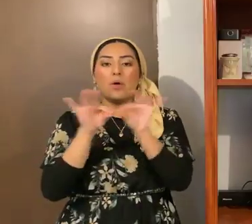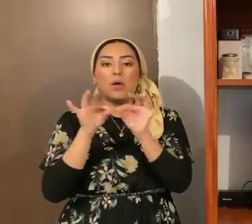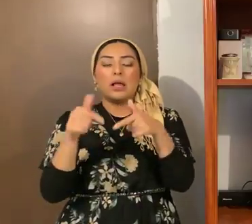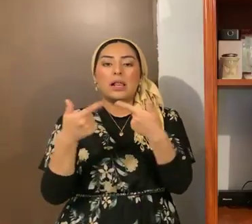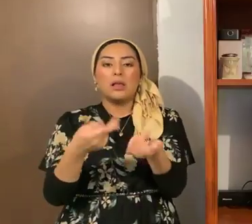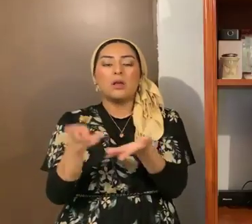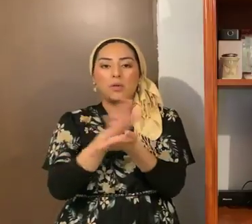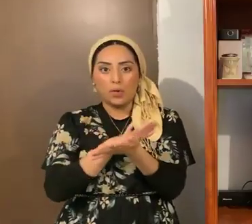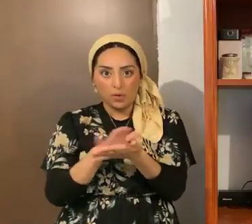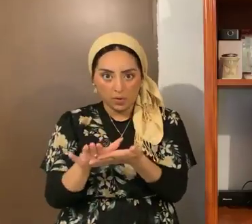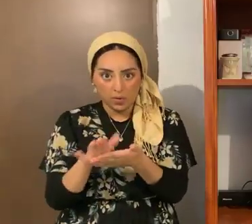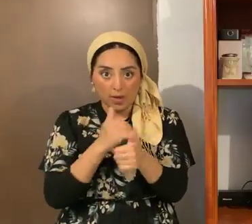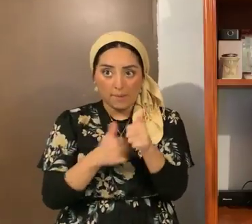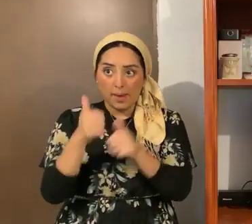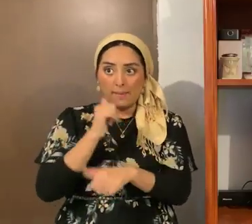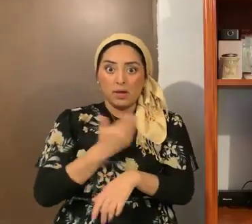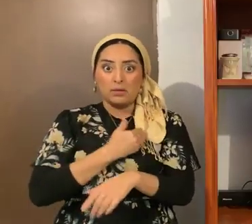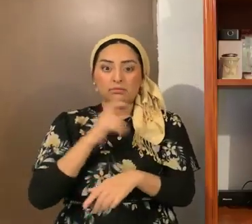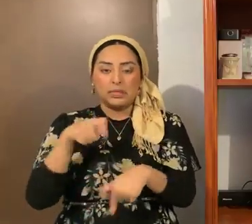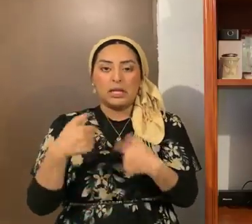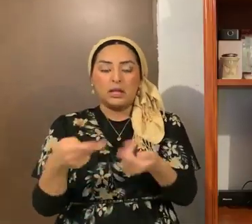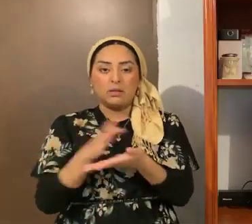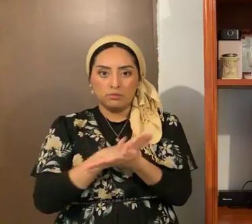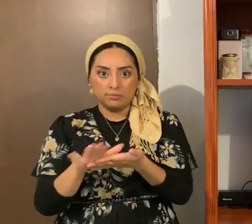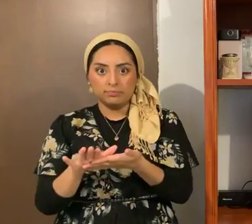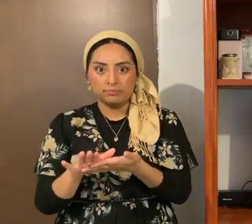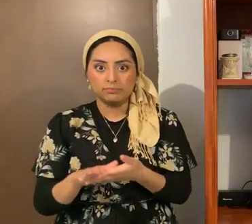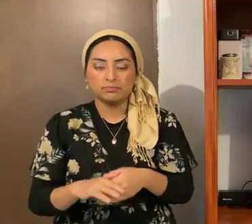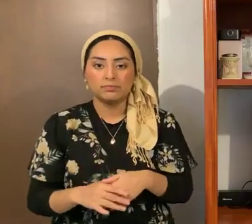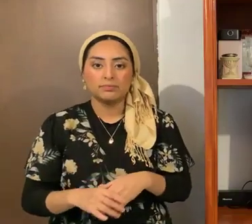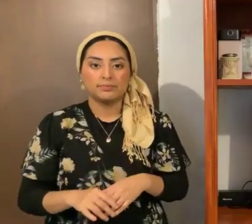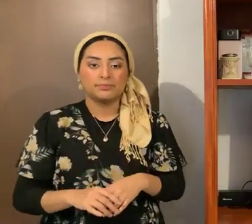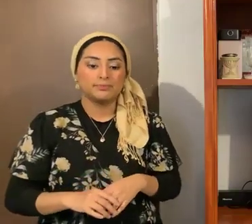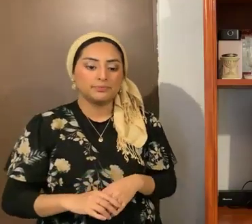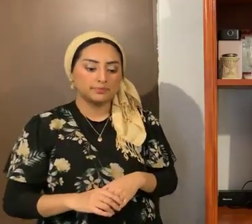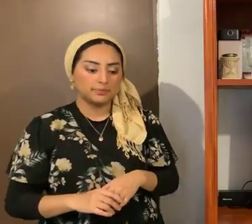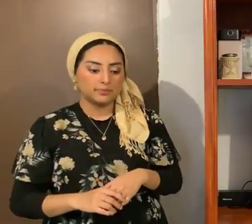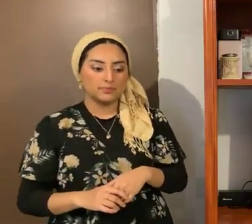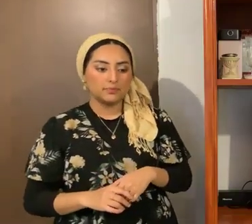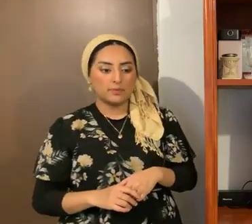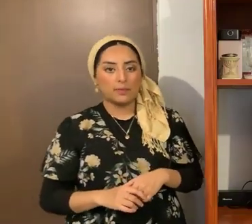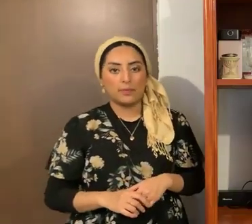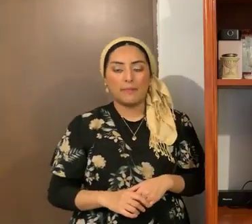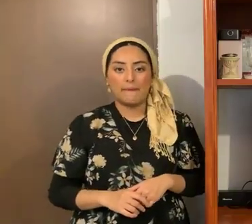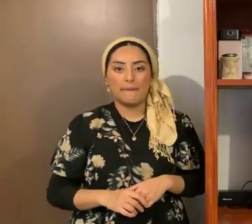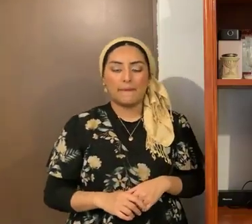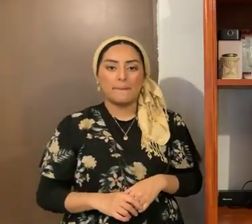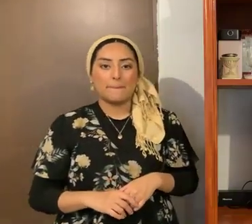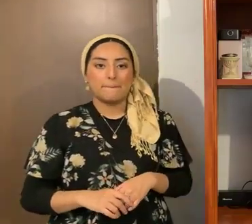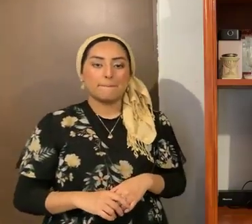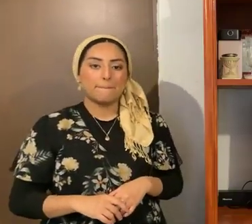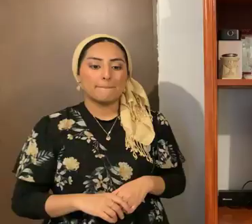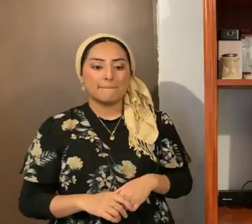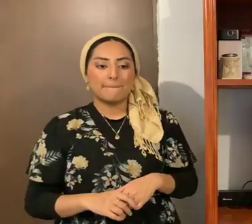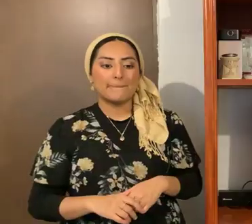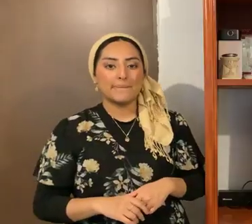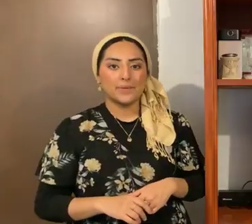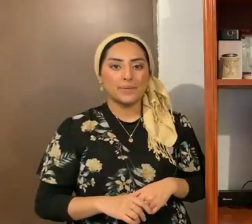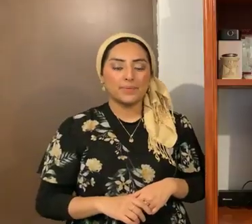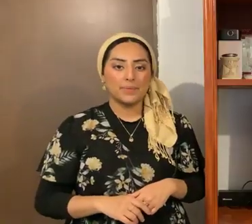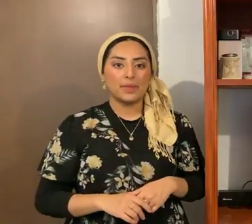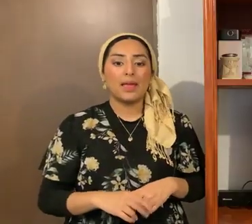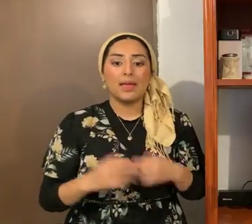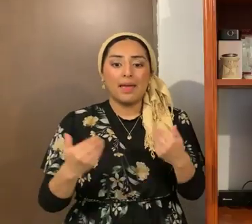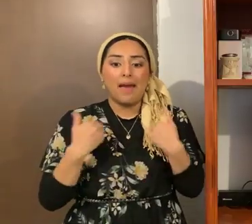santidad. El que esté arriba de nosotros, aquí en la tierra estoy hablando, lógico, tiene que estar en santidad.